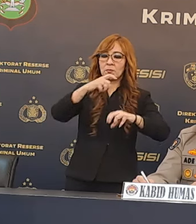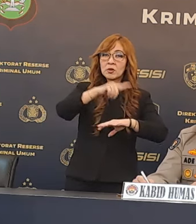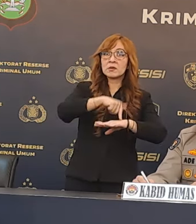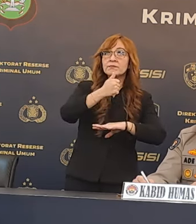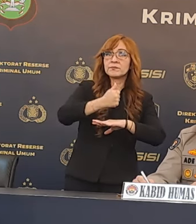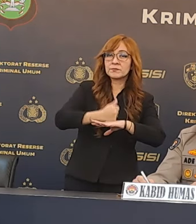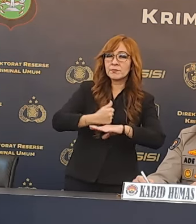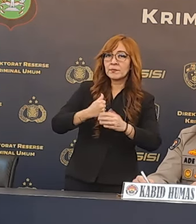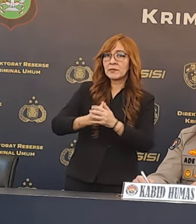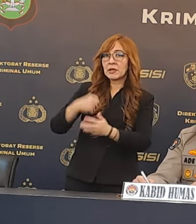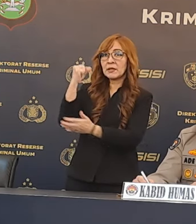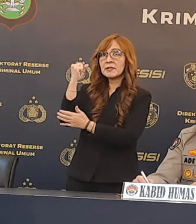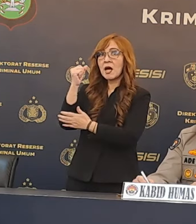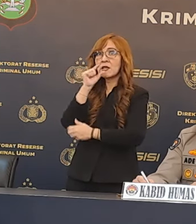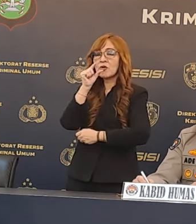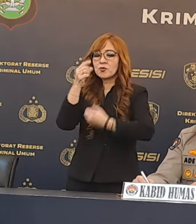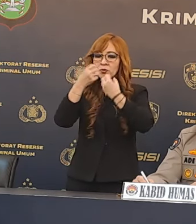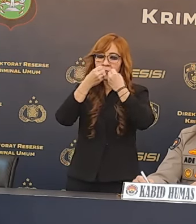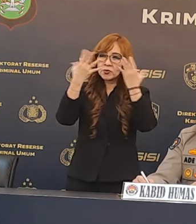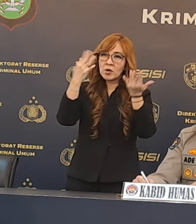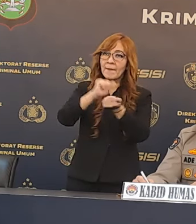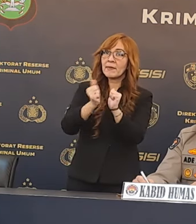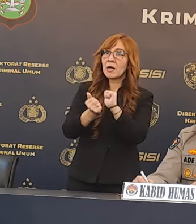Jaya, untuk mengungkap kasus ini dengan